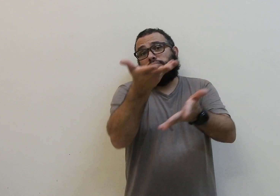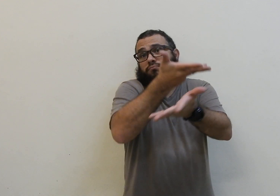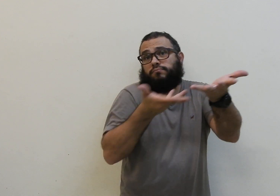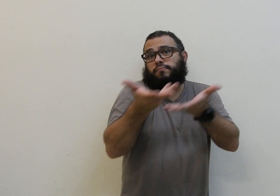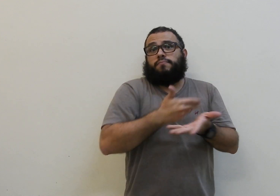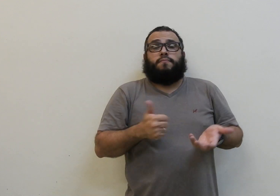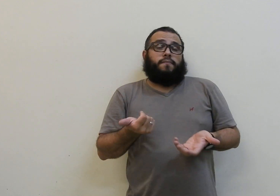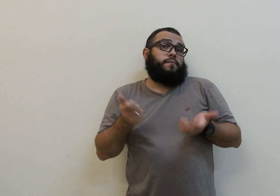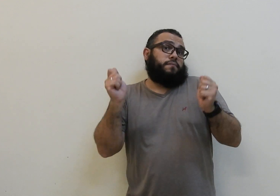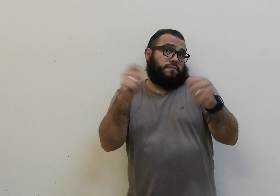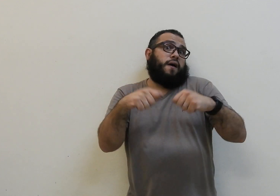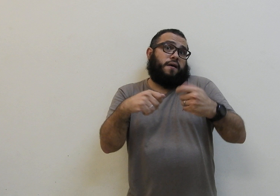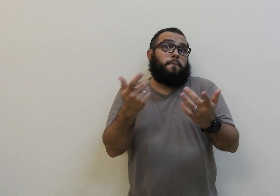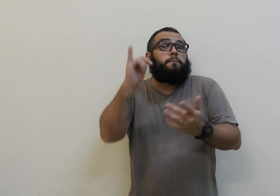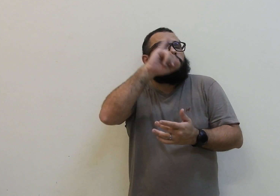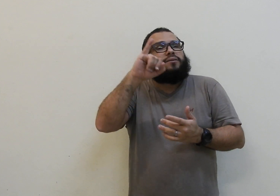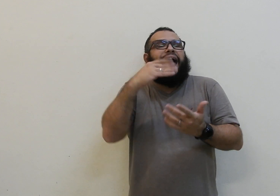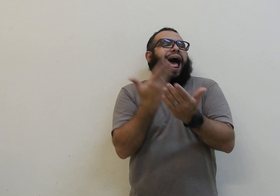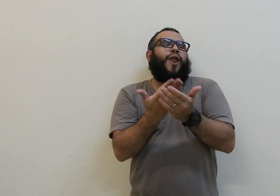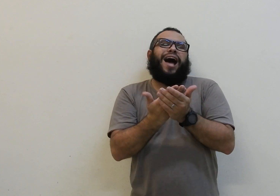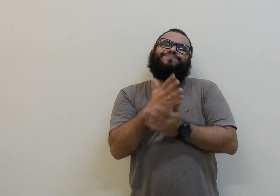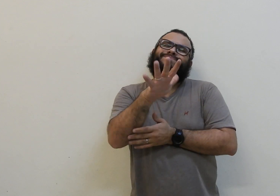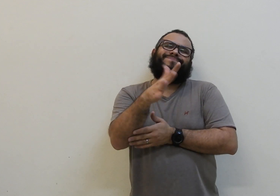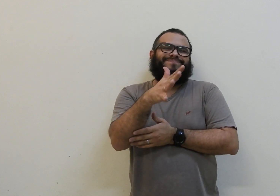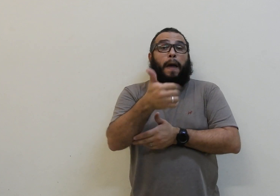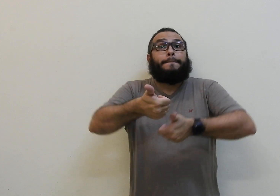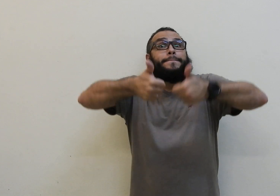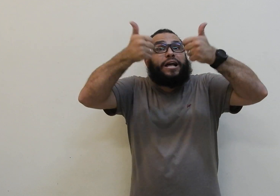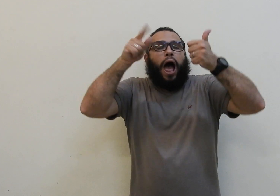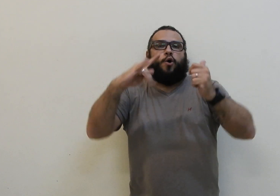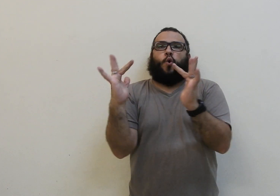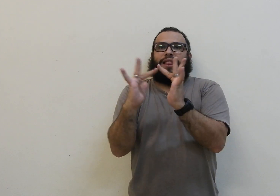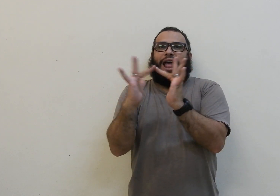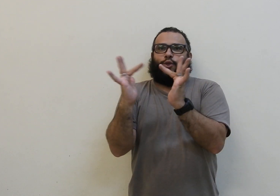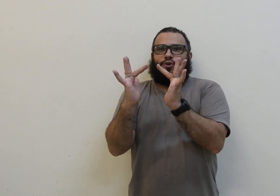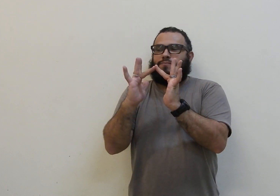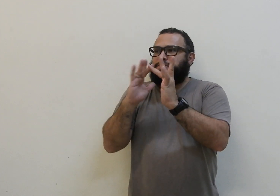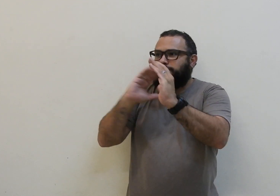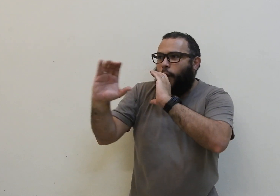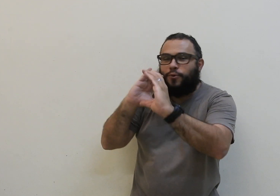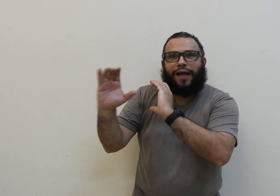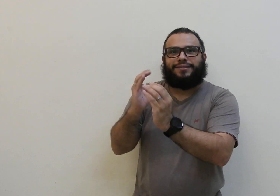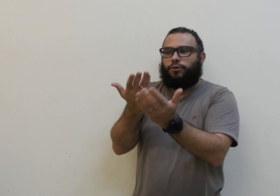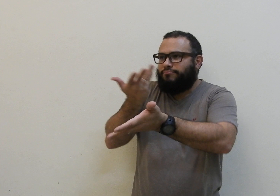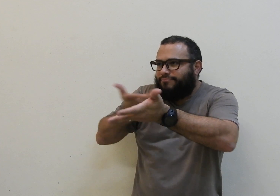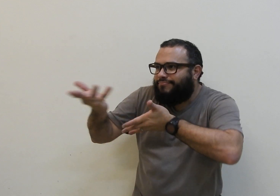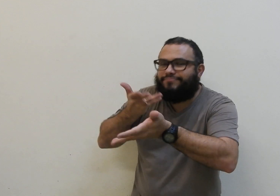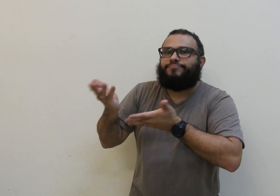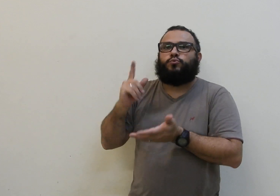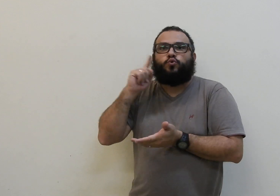a disciplina, possam buscar os surdos da comunidade de vocês e interagir um pouco mais, porque a disciplina ela não dá conta de